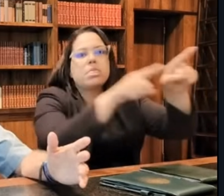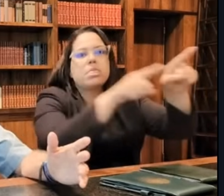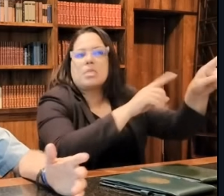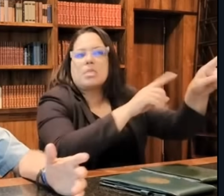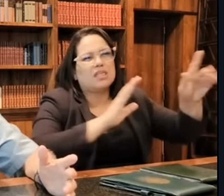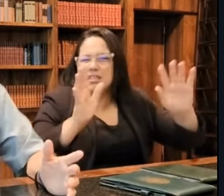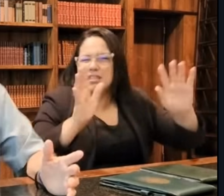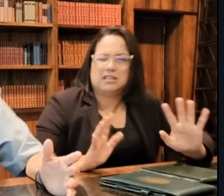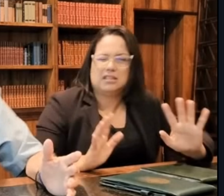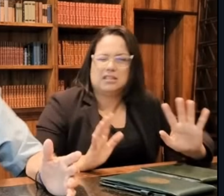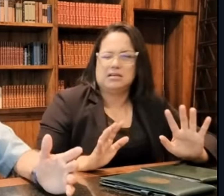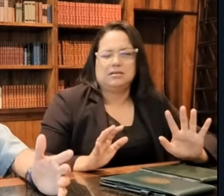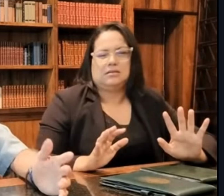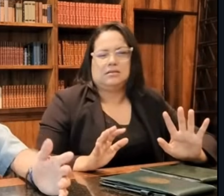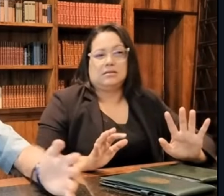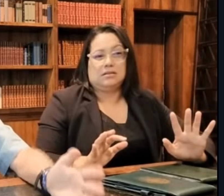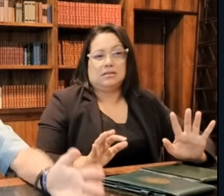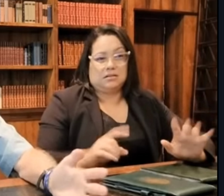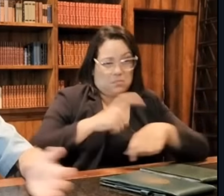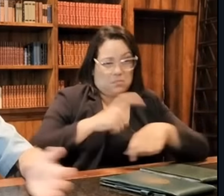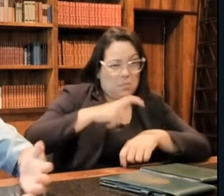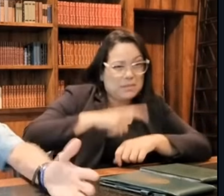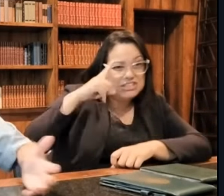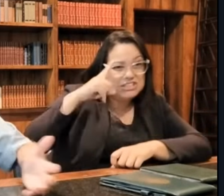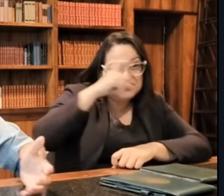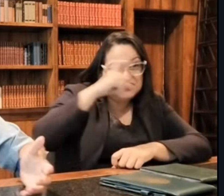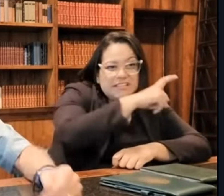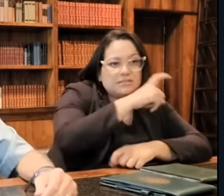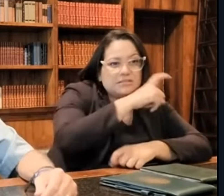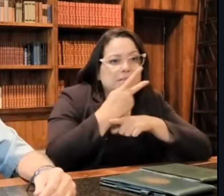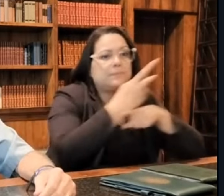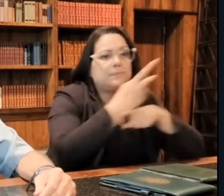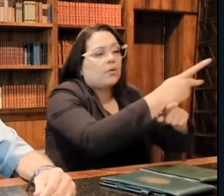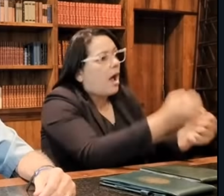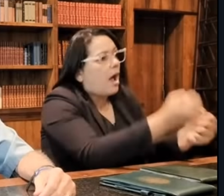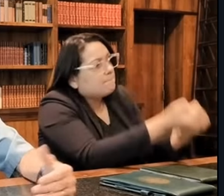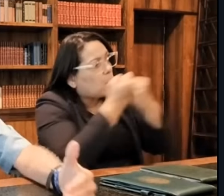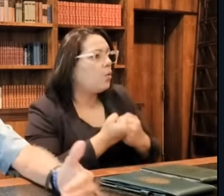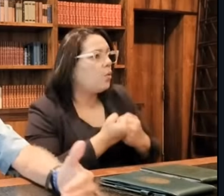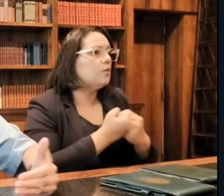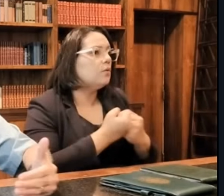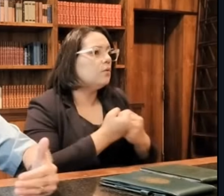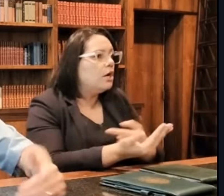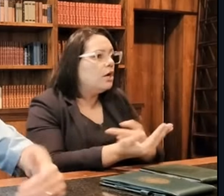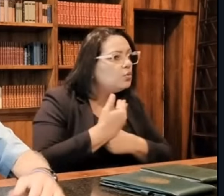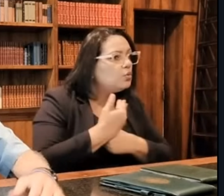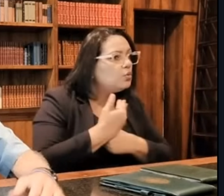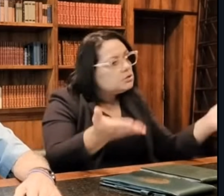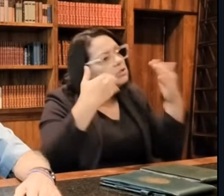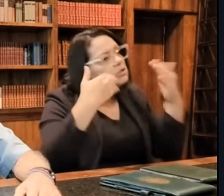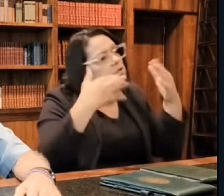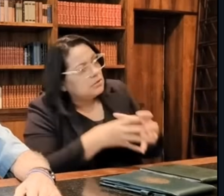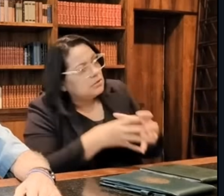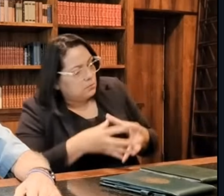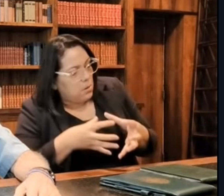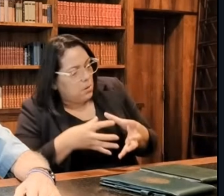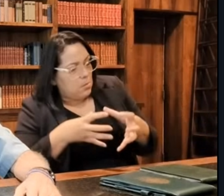Né? Quando a situação está difícil, tem que buscar apoio, ajuda. Né? Trazer gente para o nosso lado.